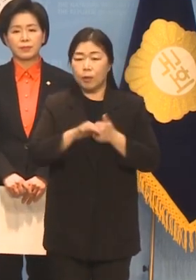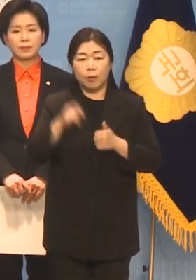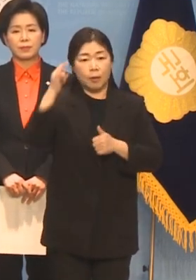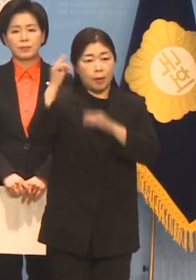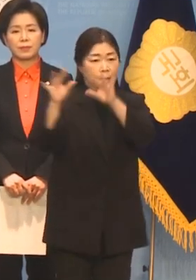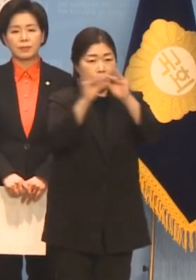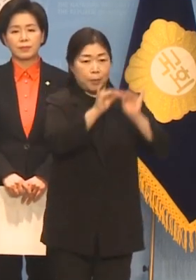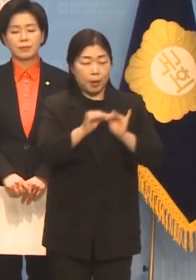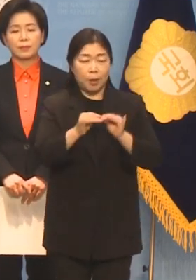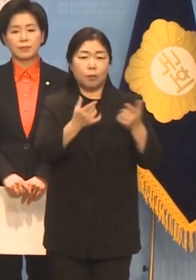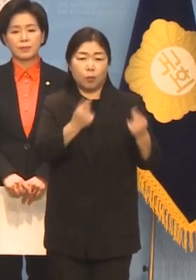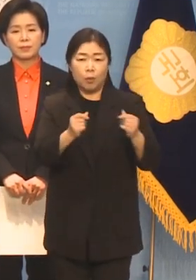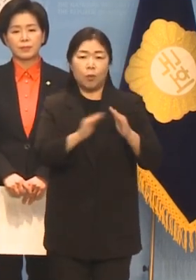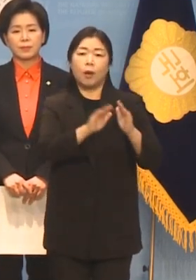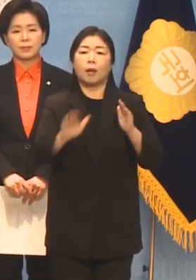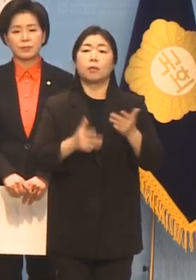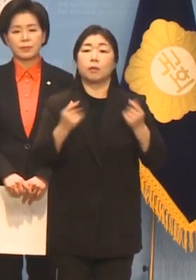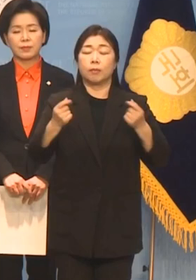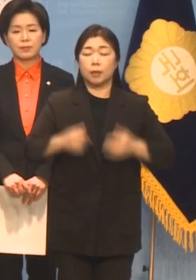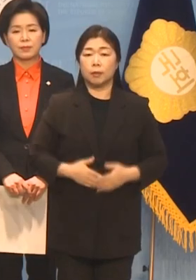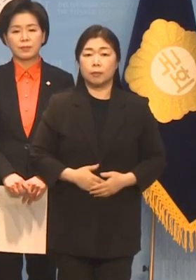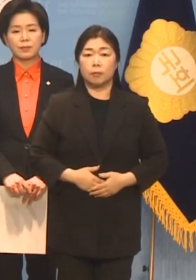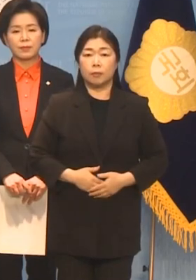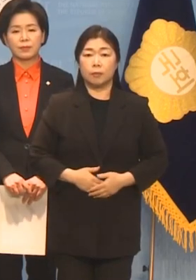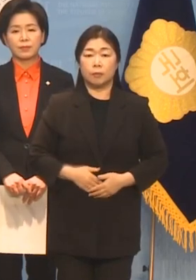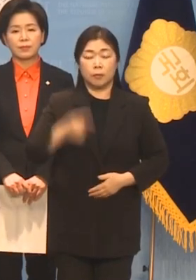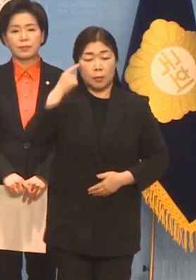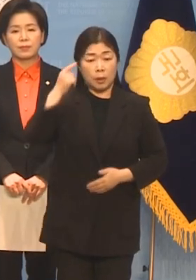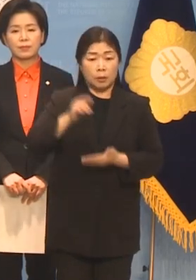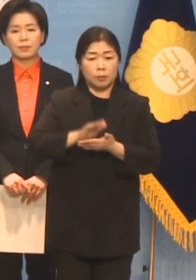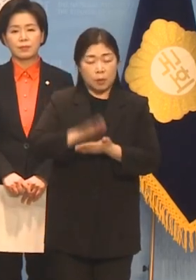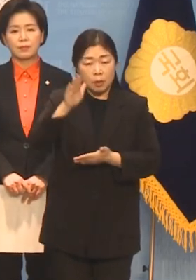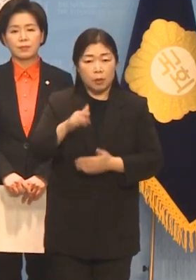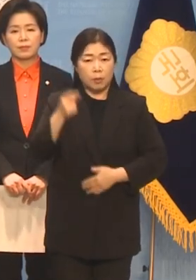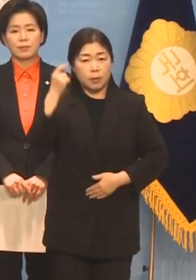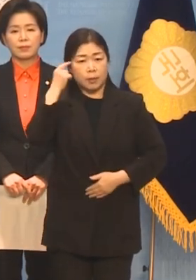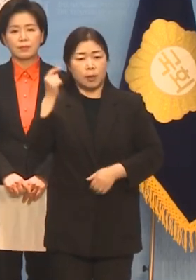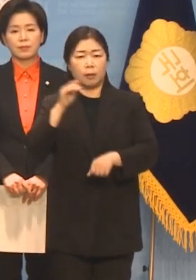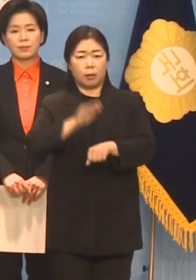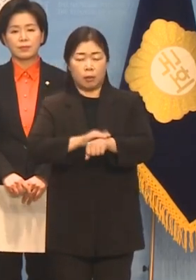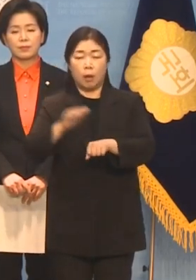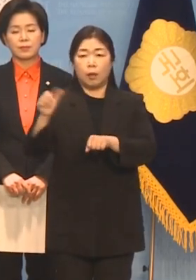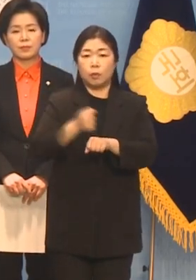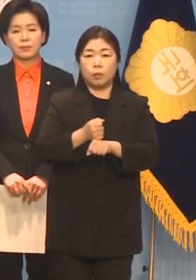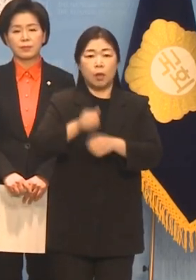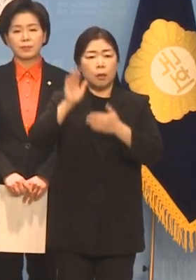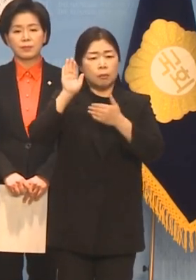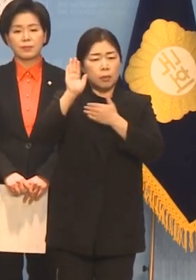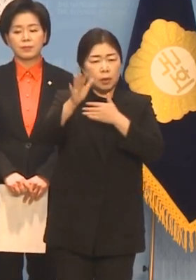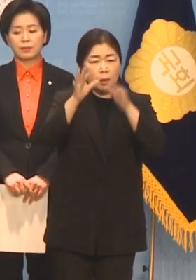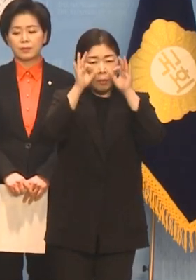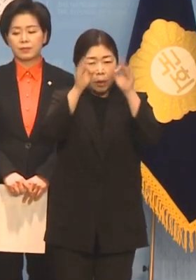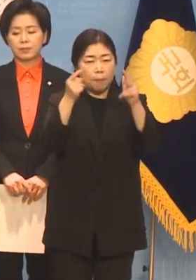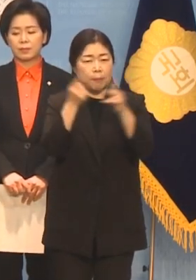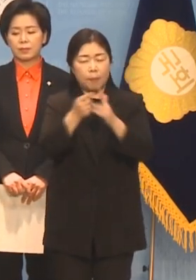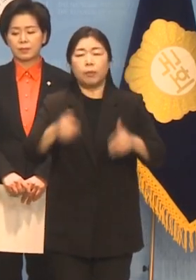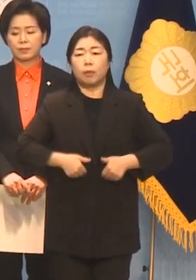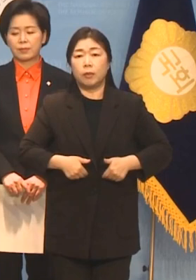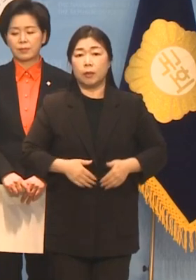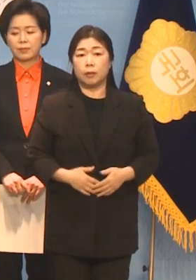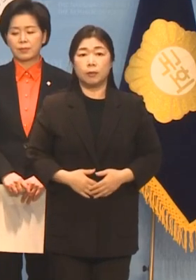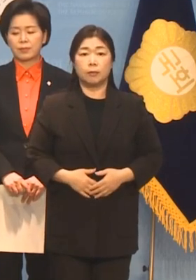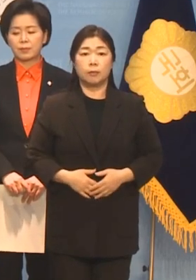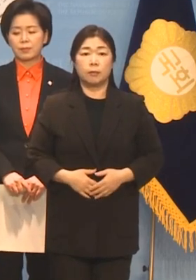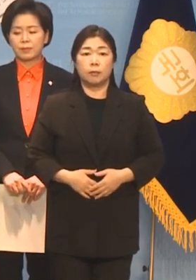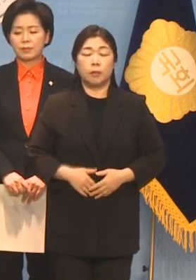같은 식구입니다. 열정과 지혜로 미래의 눈을 바라다 보아야 합니다. 미래 영토를 개척해야